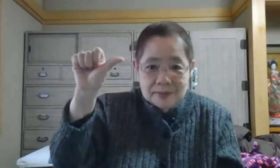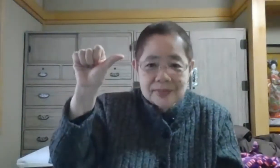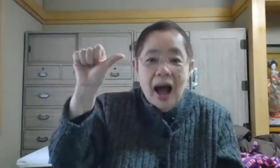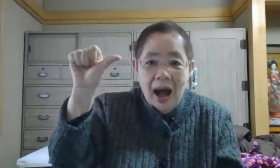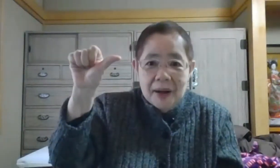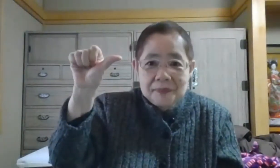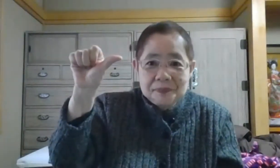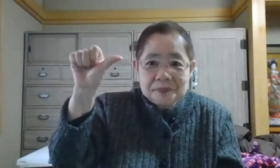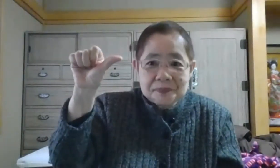あ